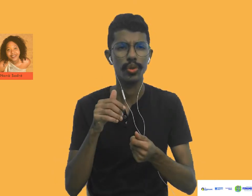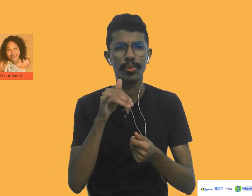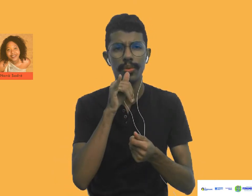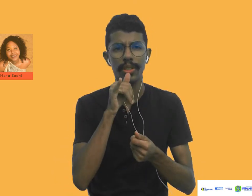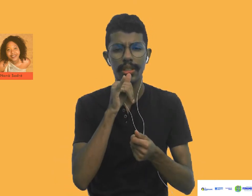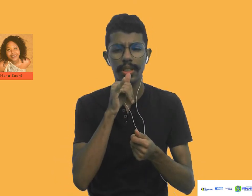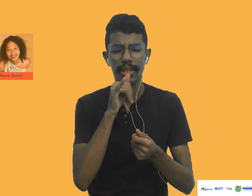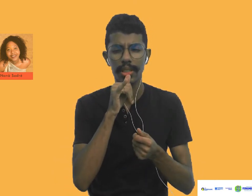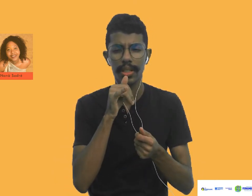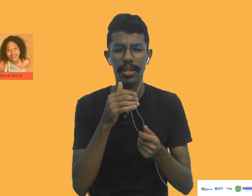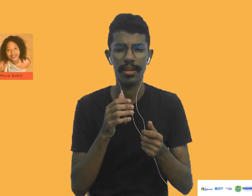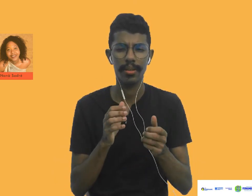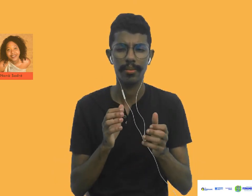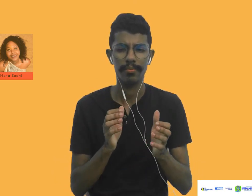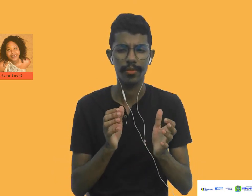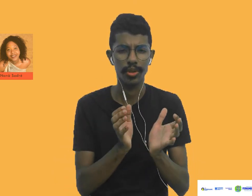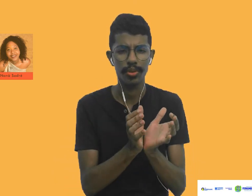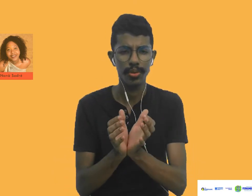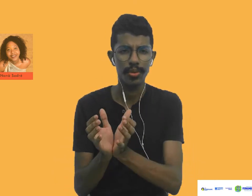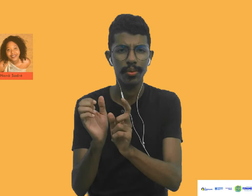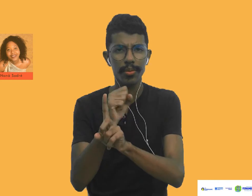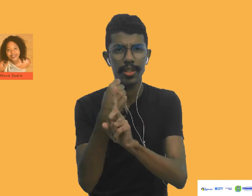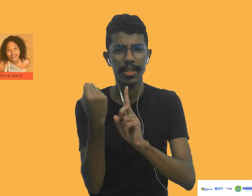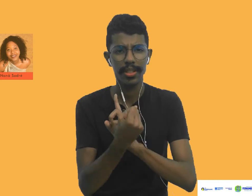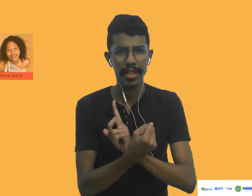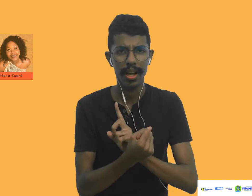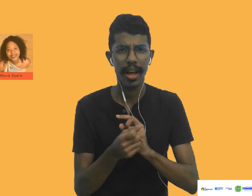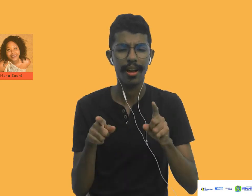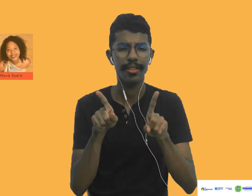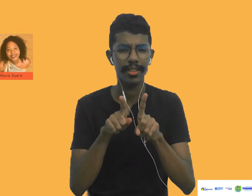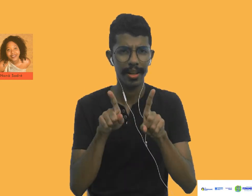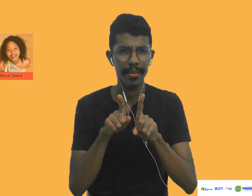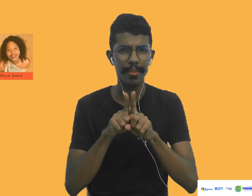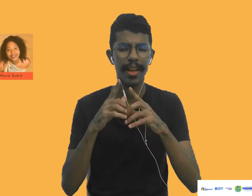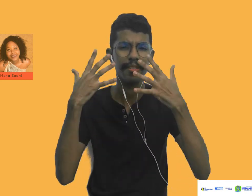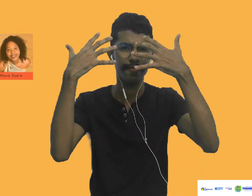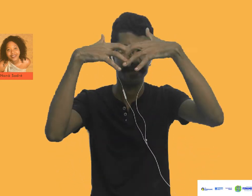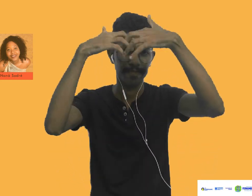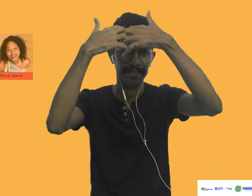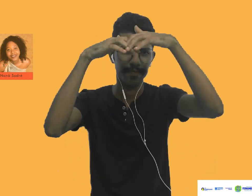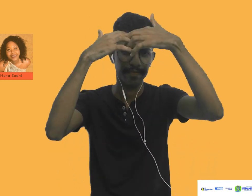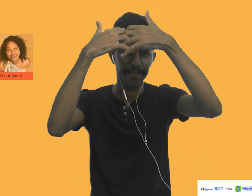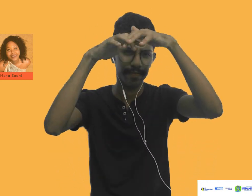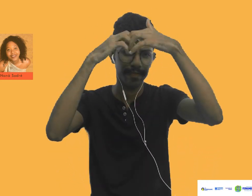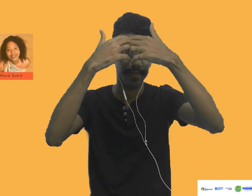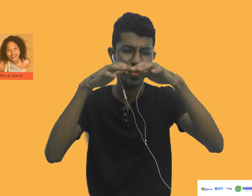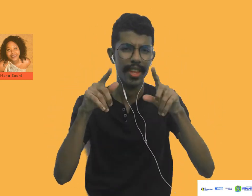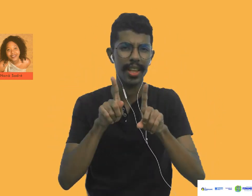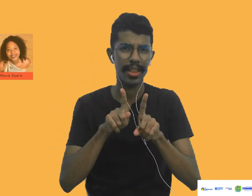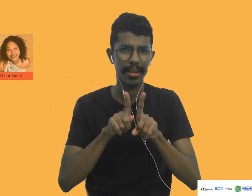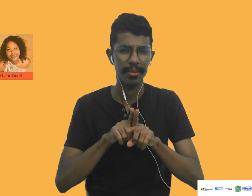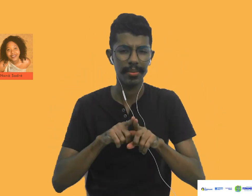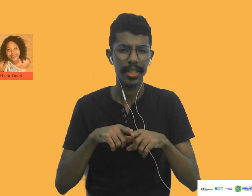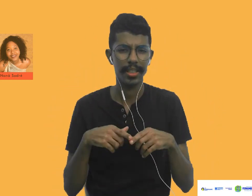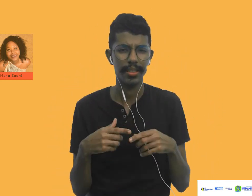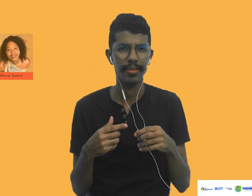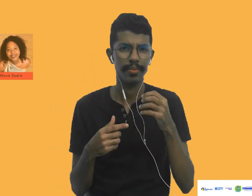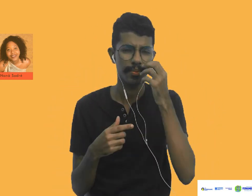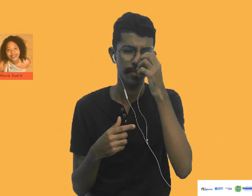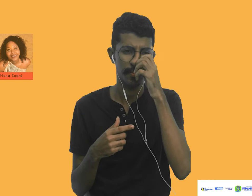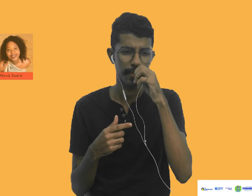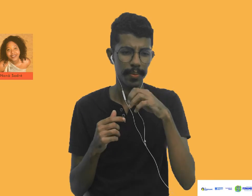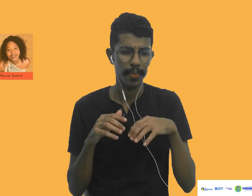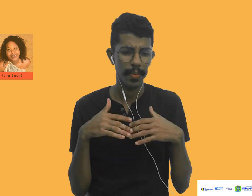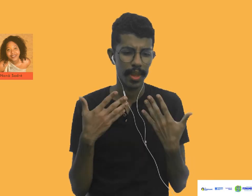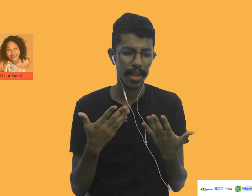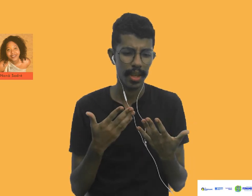todos os estratos sociais e instâncias também vão refletir, né, também vão refletir de uma